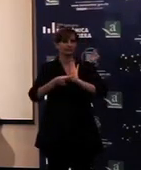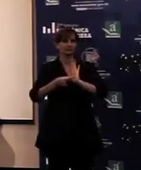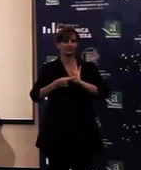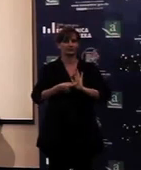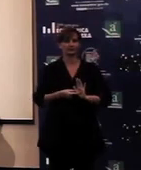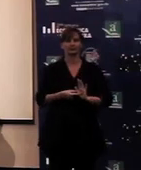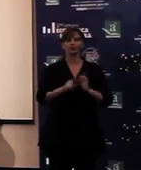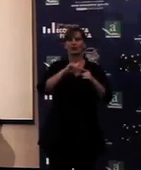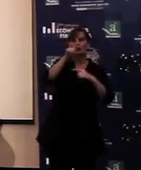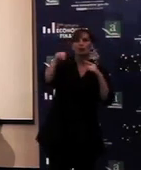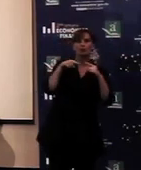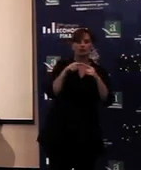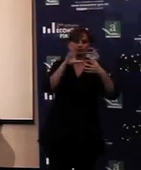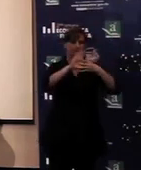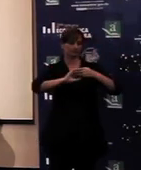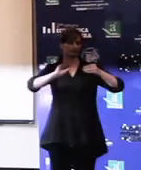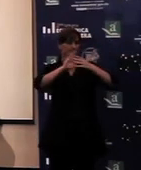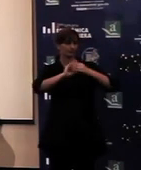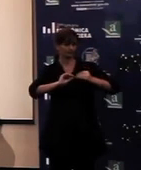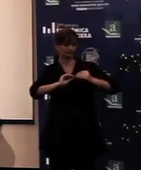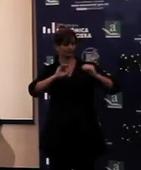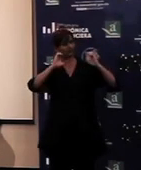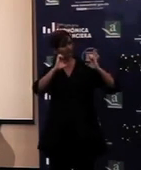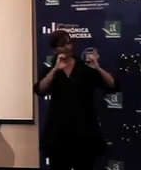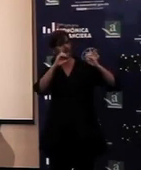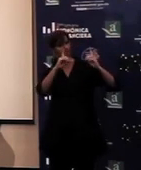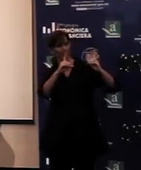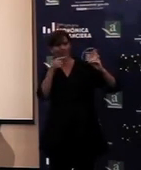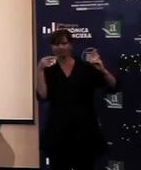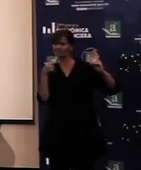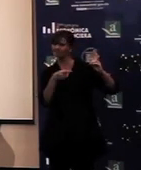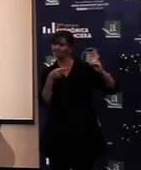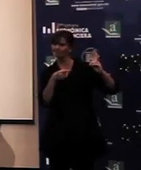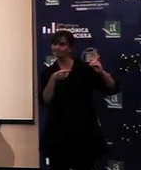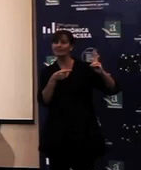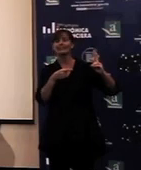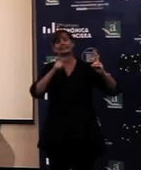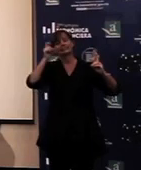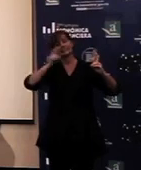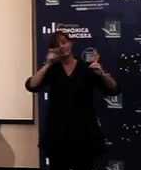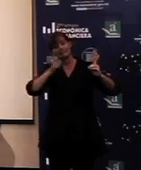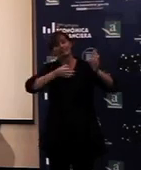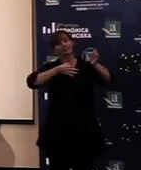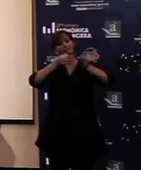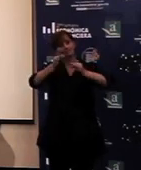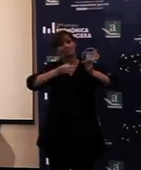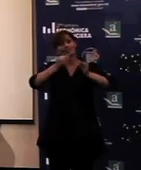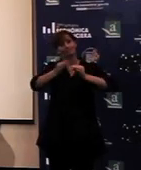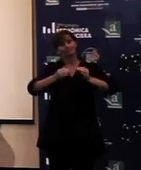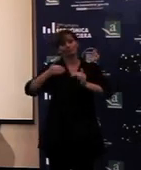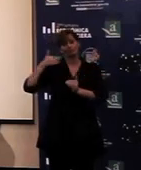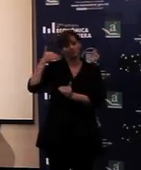Cuando hablamos de educación, tenemos que hablar de un proceso